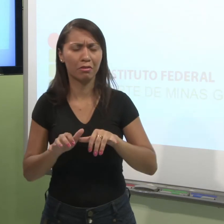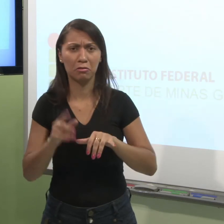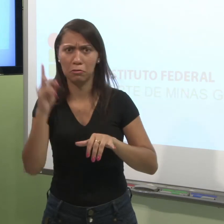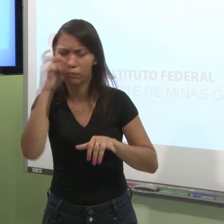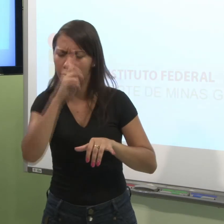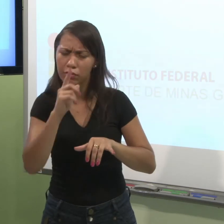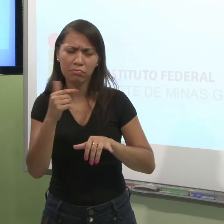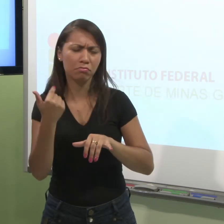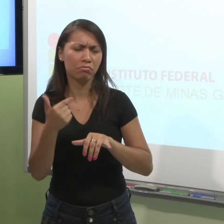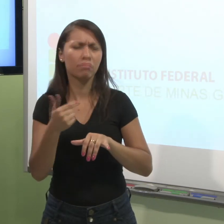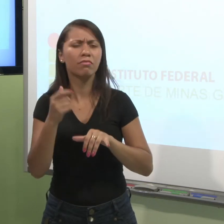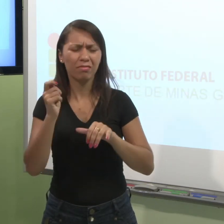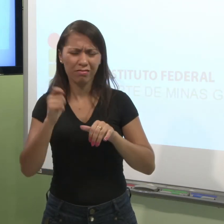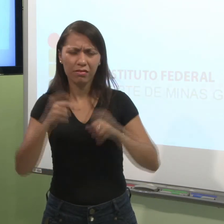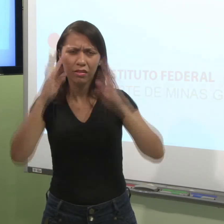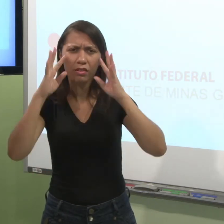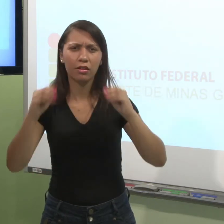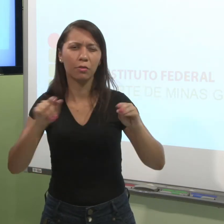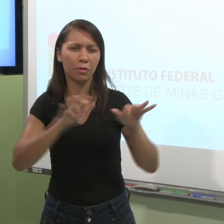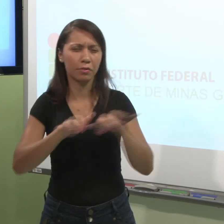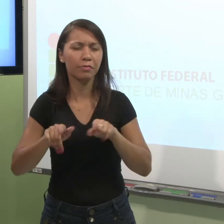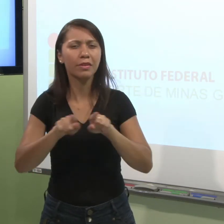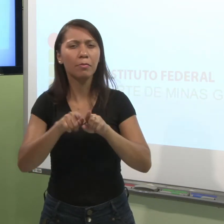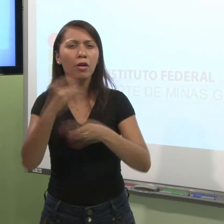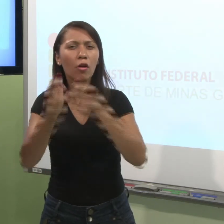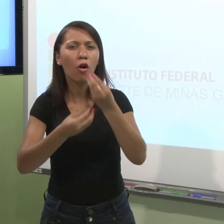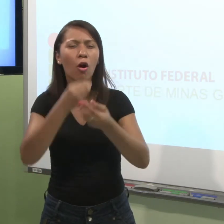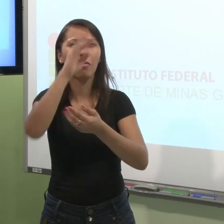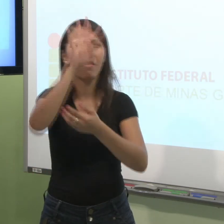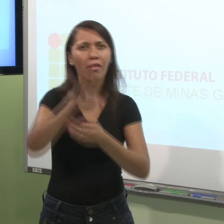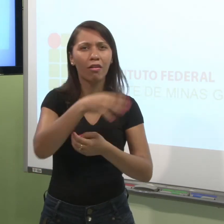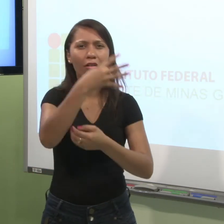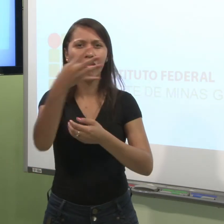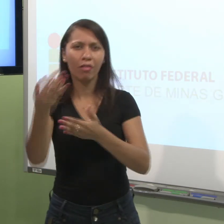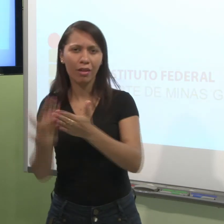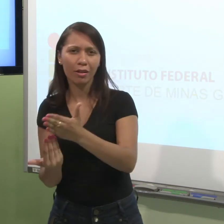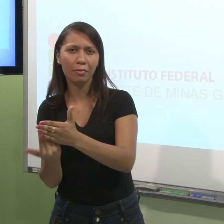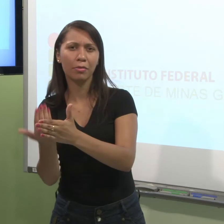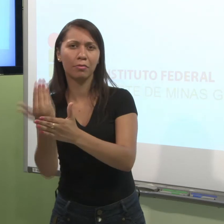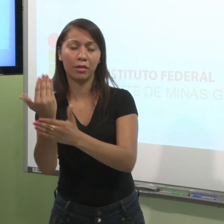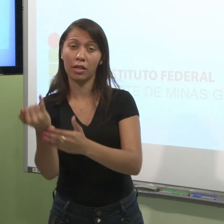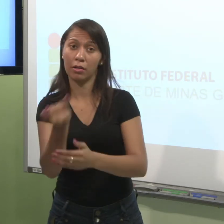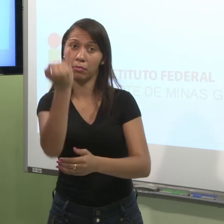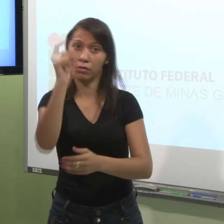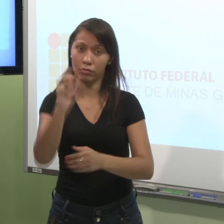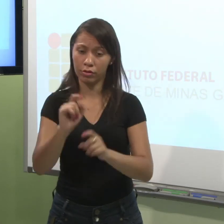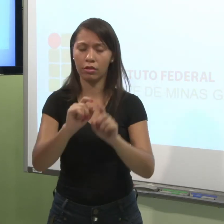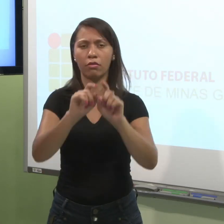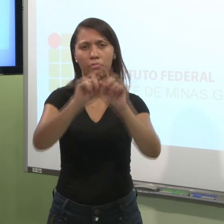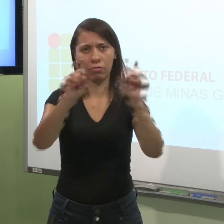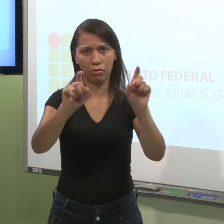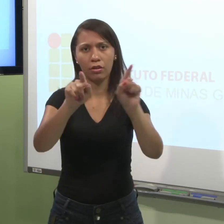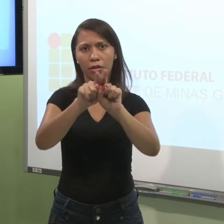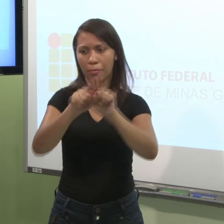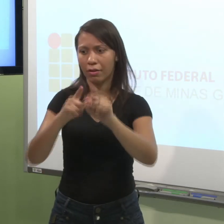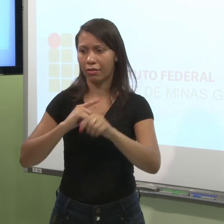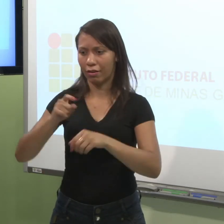como imprimir sua planilha. Nesse caso, é preciso ter uma impressora instalada ao seu computador. Se não tiver